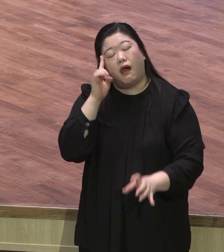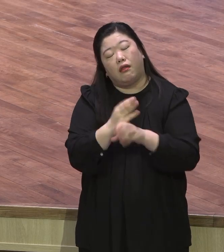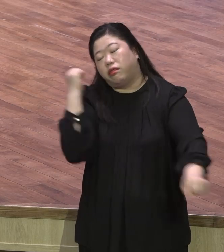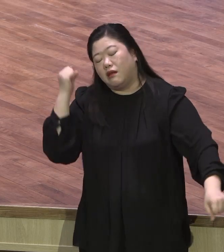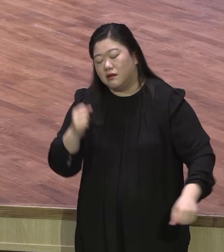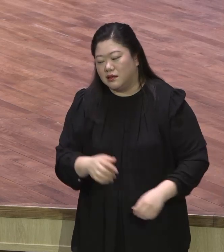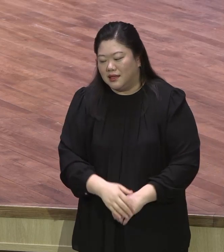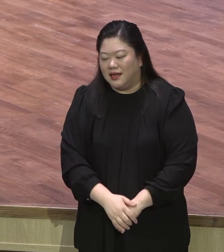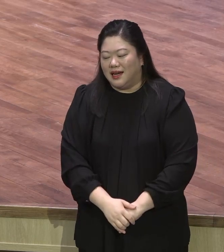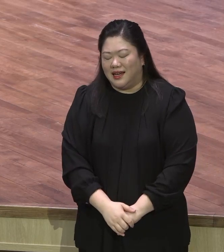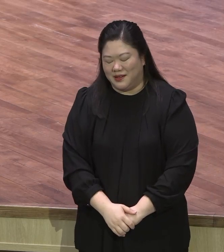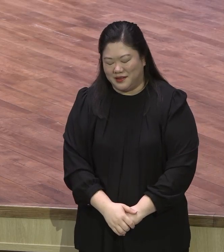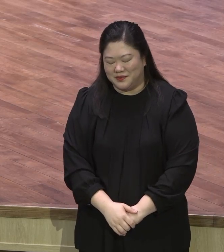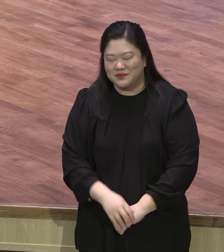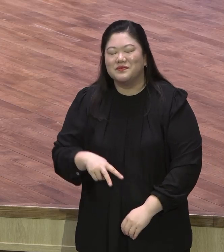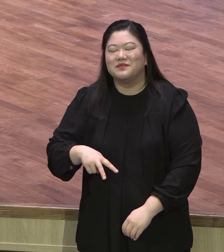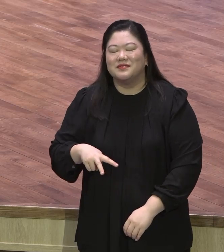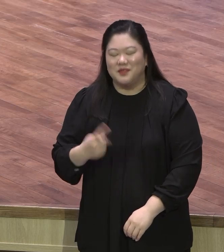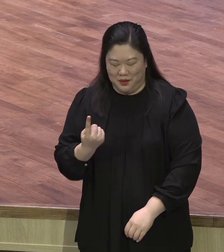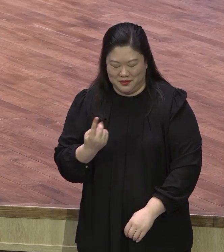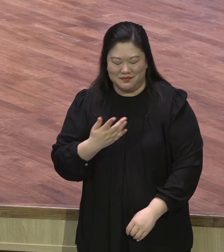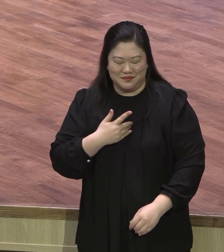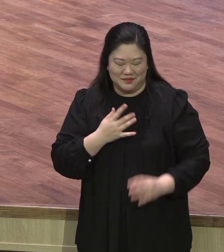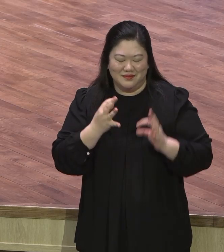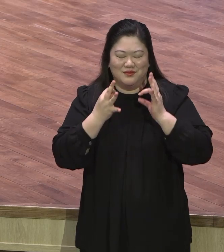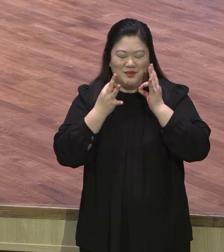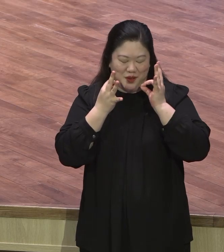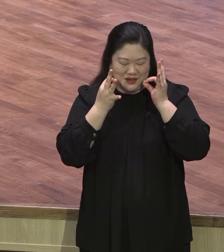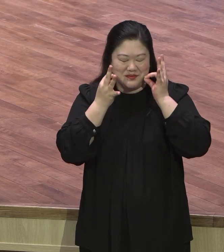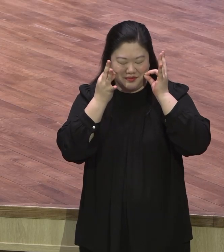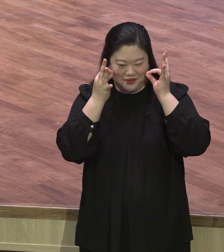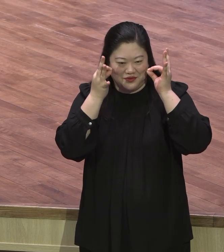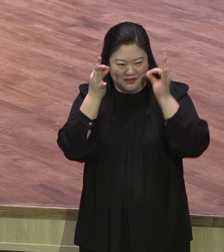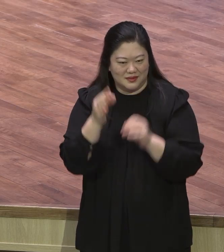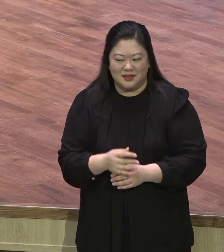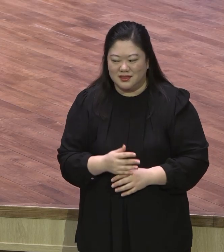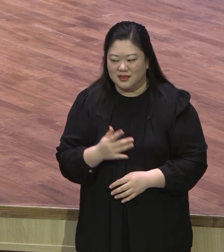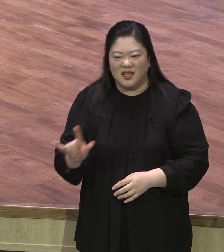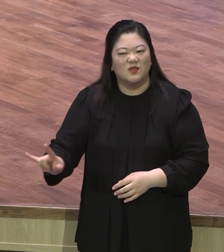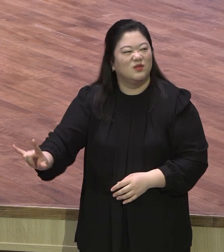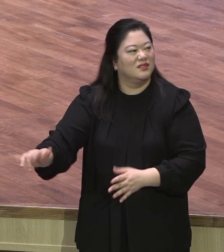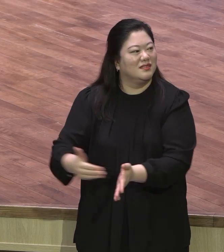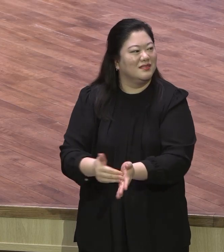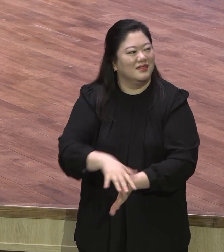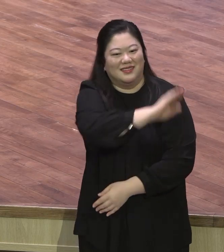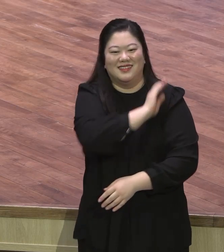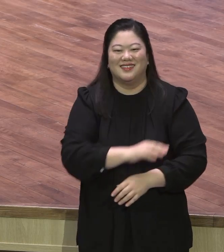오랫동안 10년도 넘었는데 한마디 말 안 해요. 알레베이오.